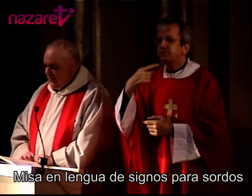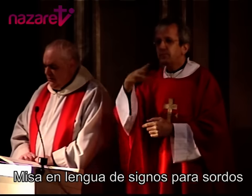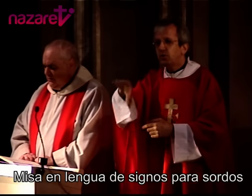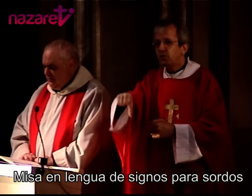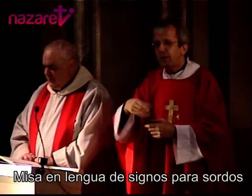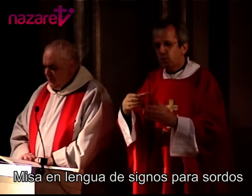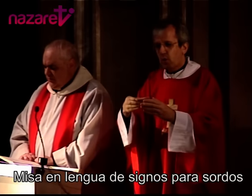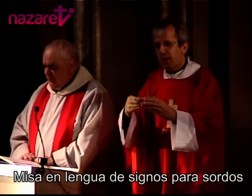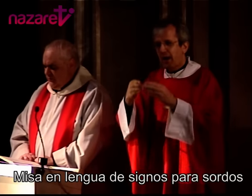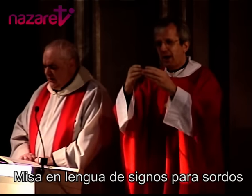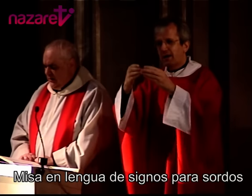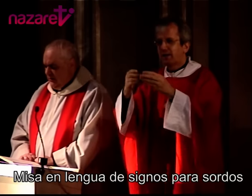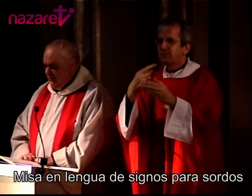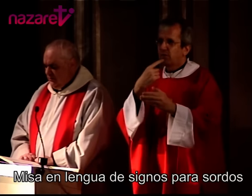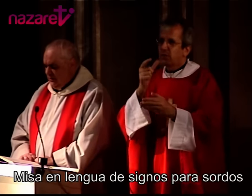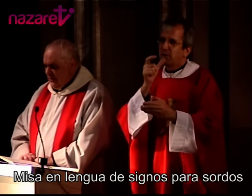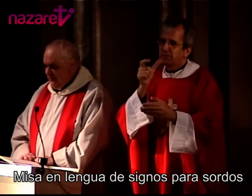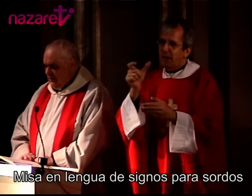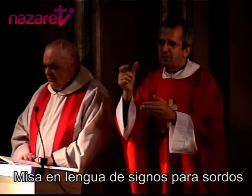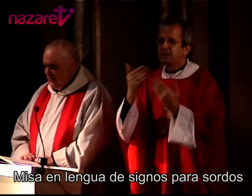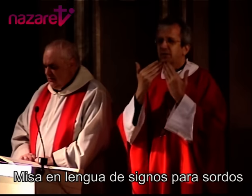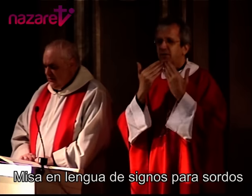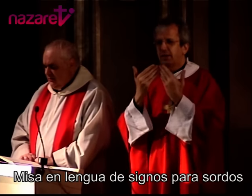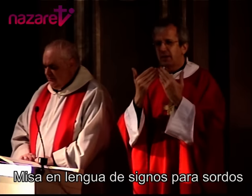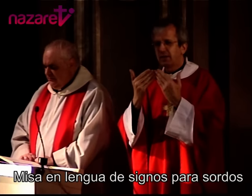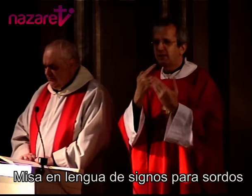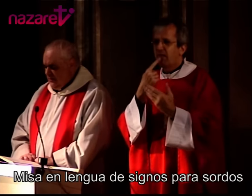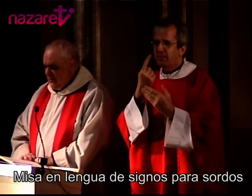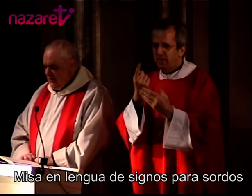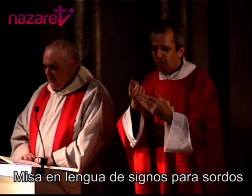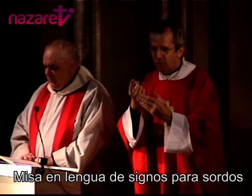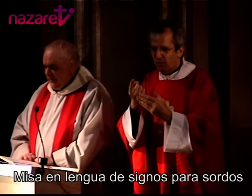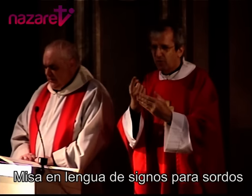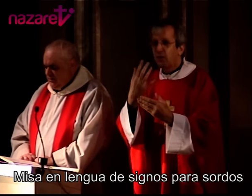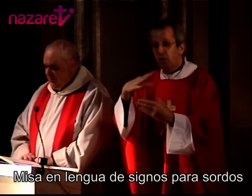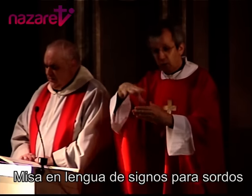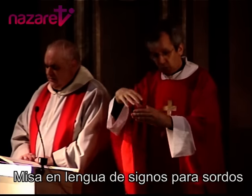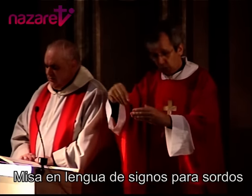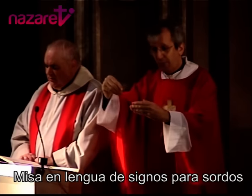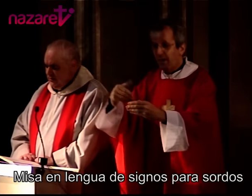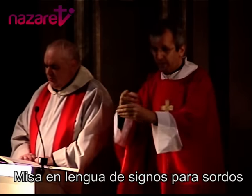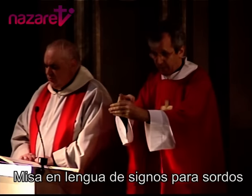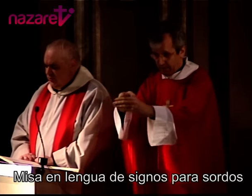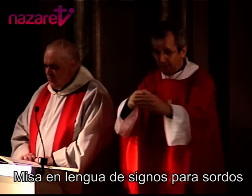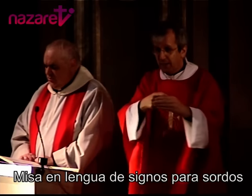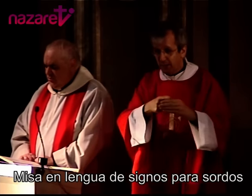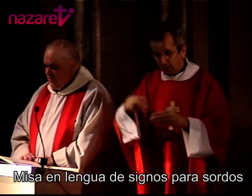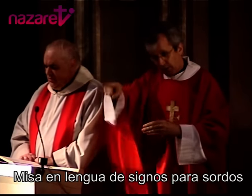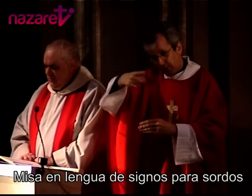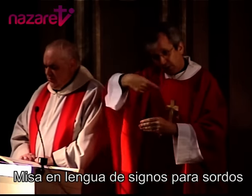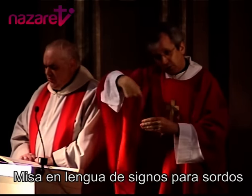un cáliz, después de pronunciar la acción de gracias, dijo: «Tomad esto, repartidlo entre